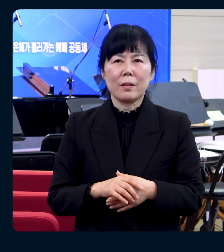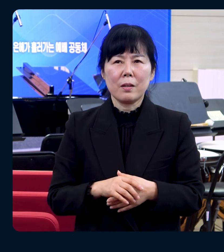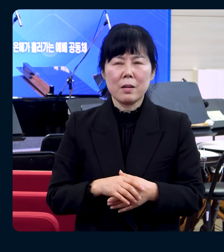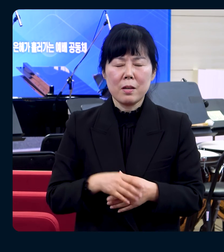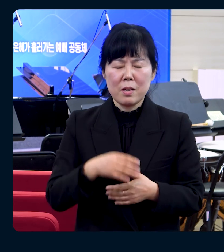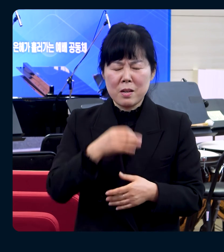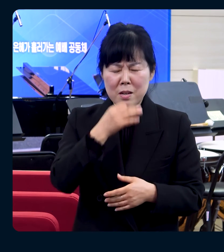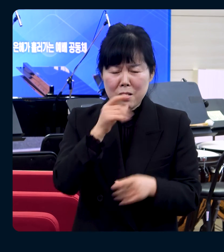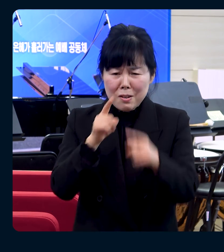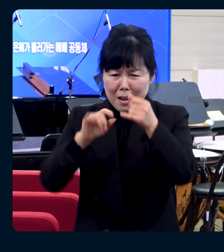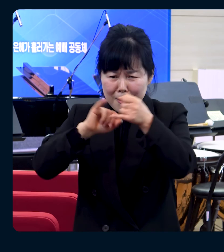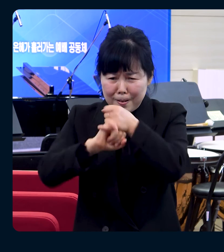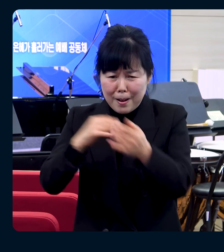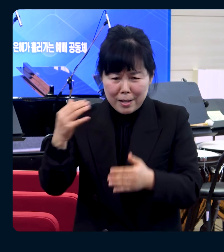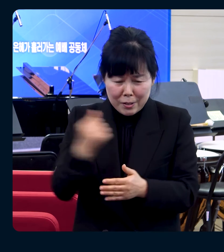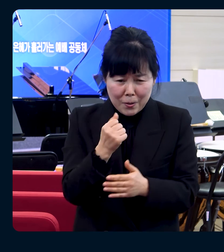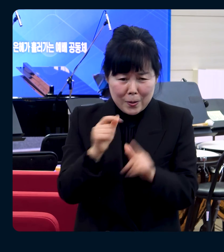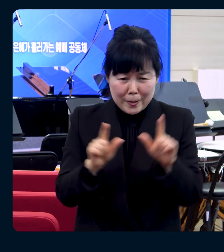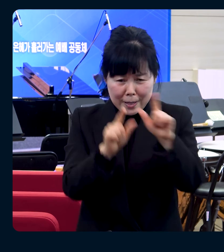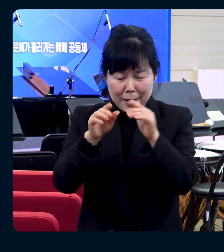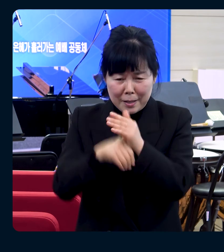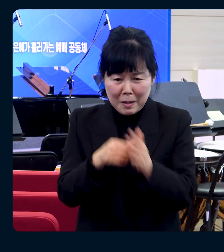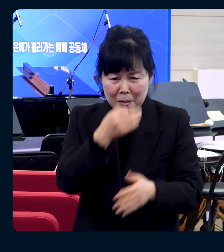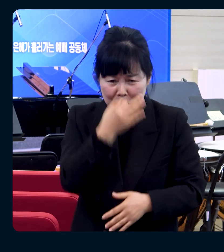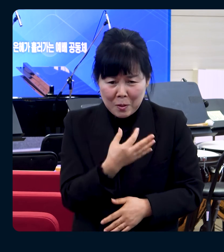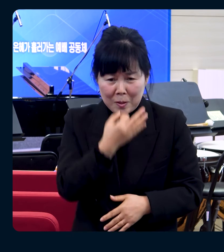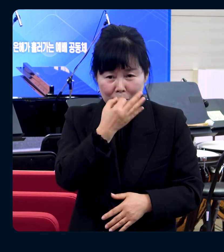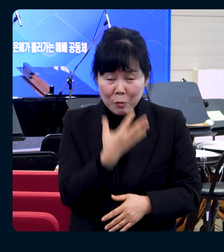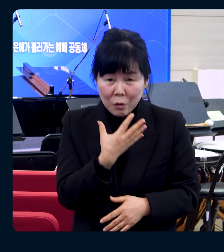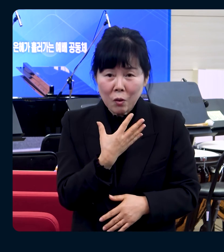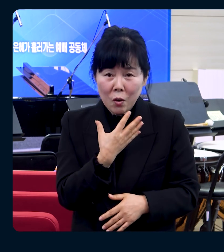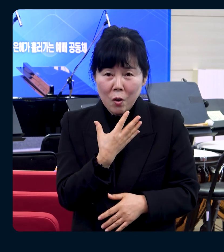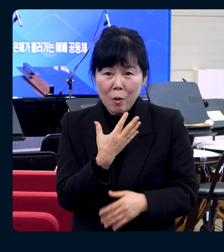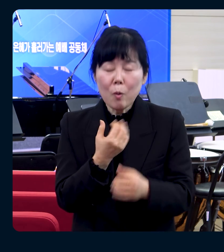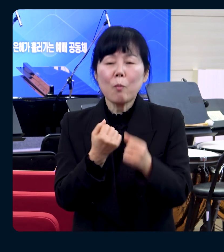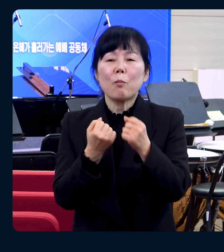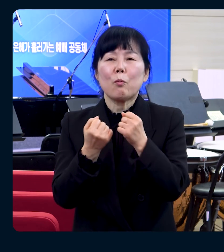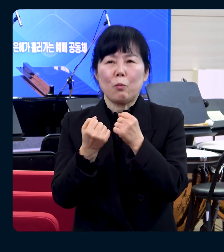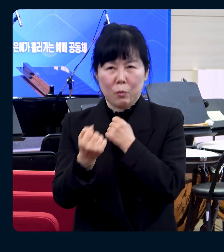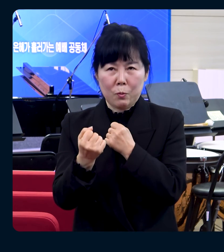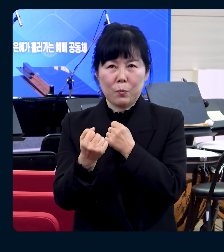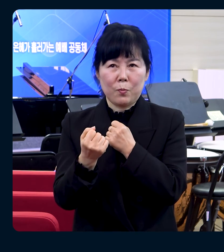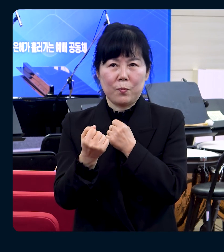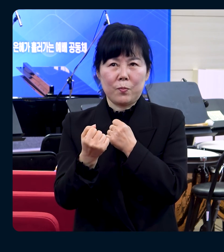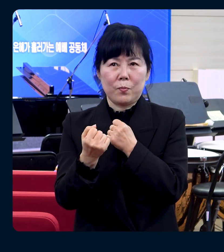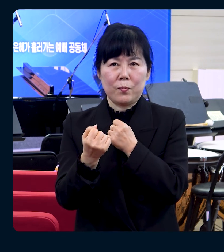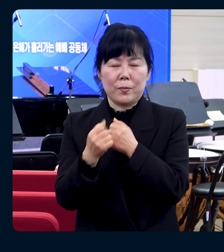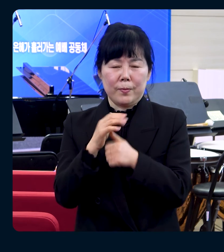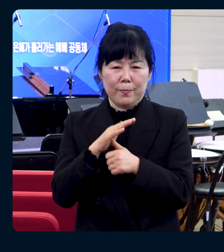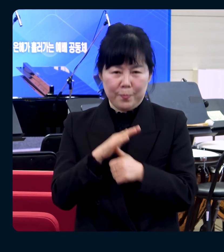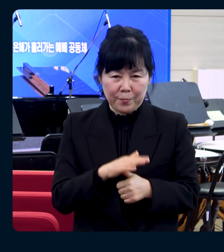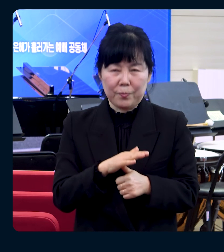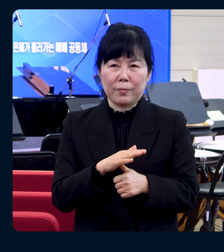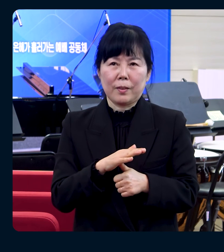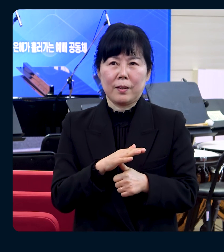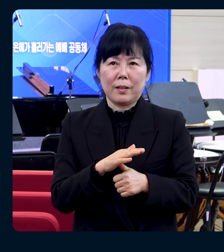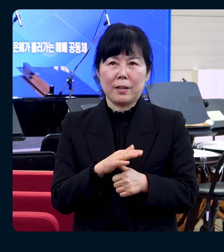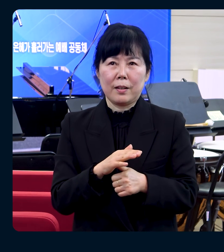아무리 정말 힘들어도요, 그래서 정말 좀 쉽게 가고 싶어도요, 아니요, 그러면 안 되죠.